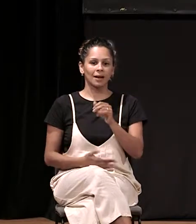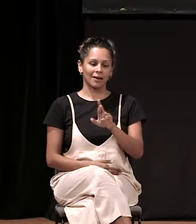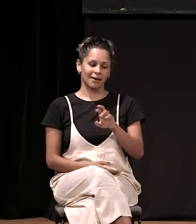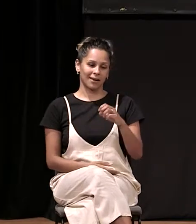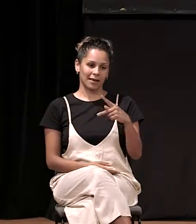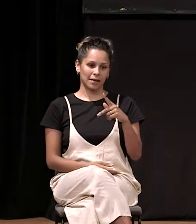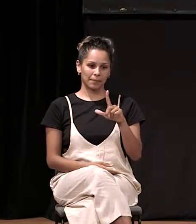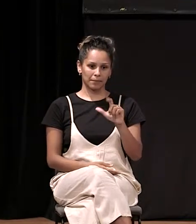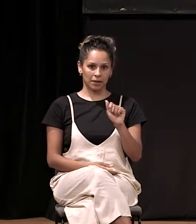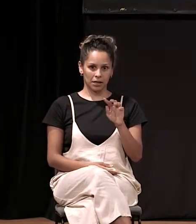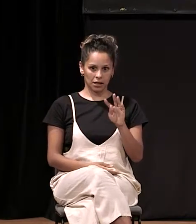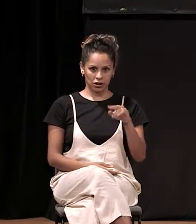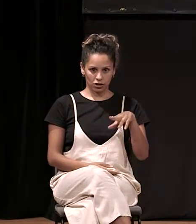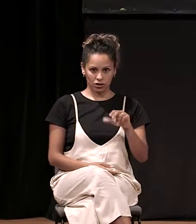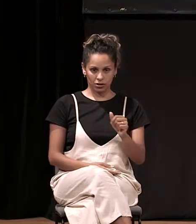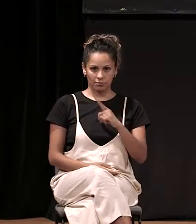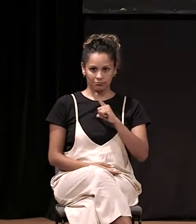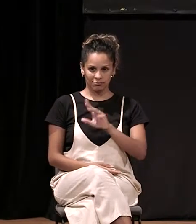Repolatina,